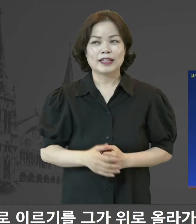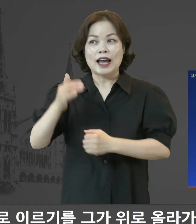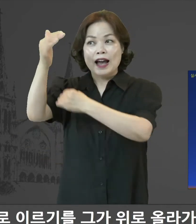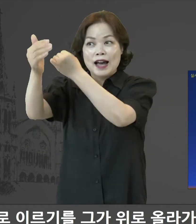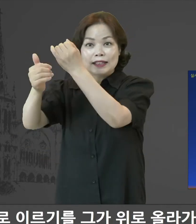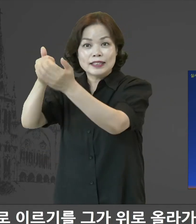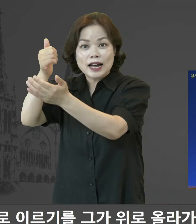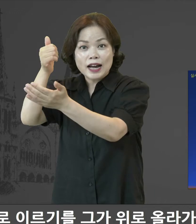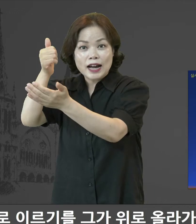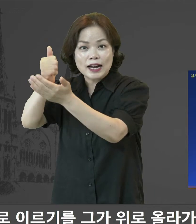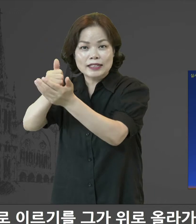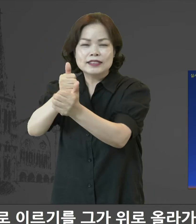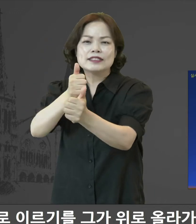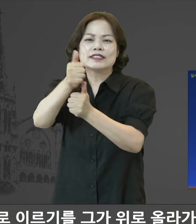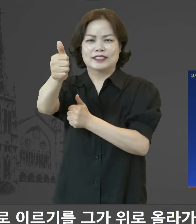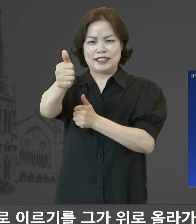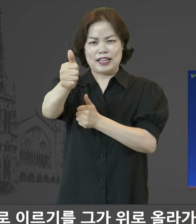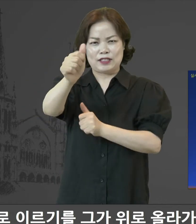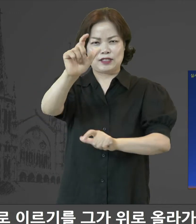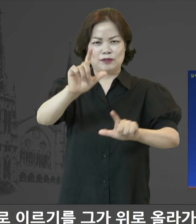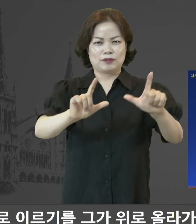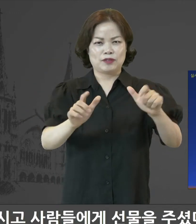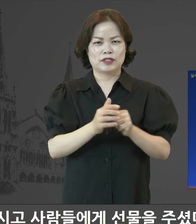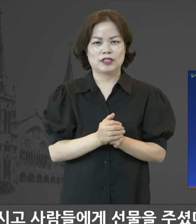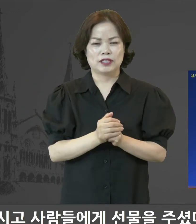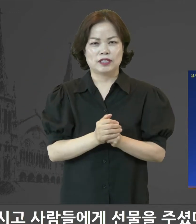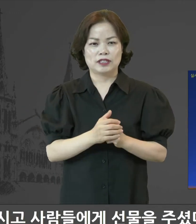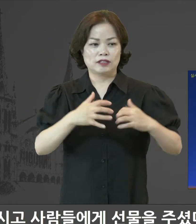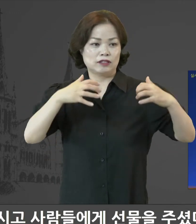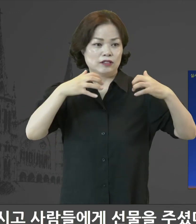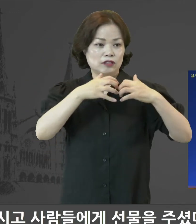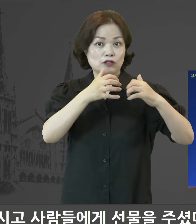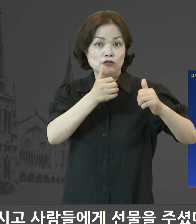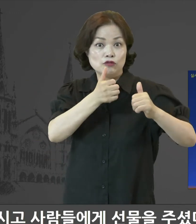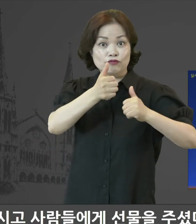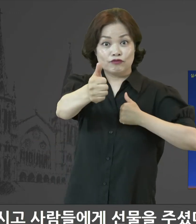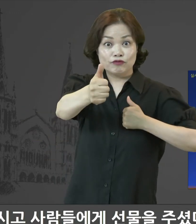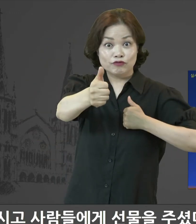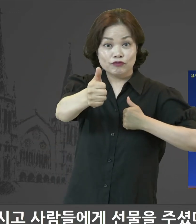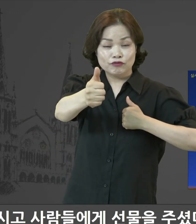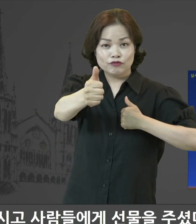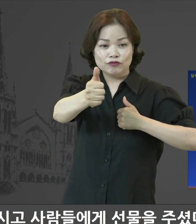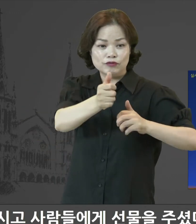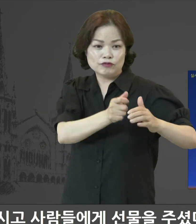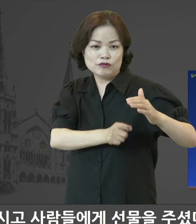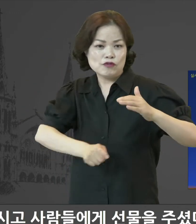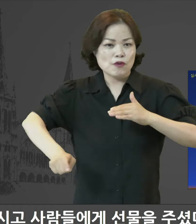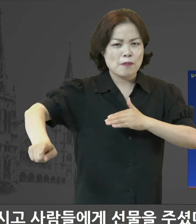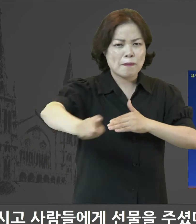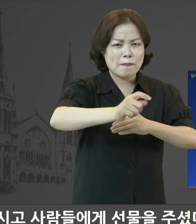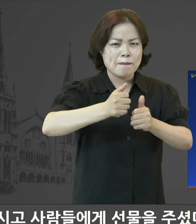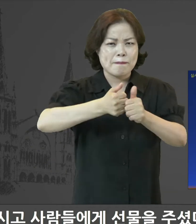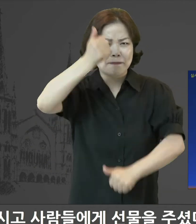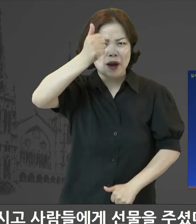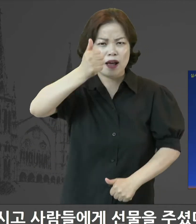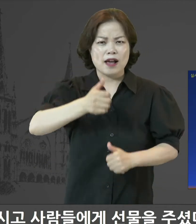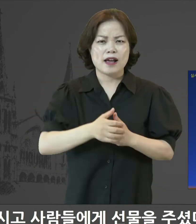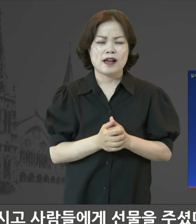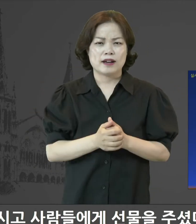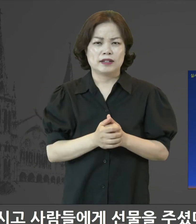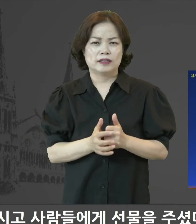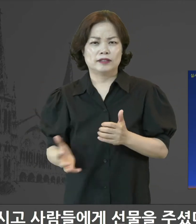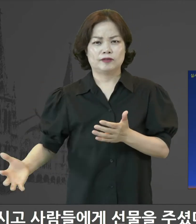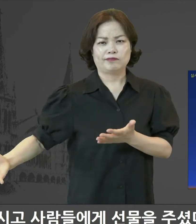하나님이 승리하시는 장면입니다. 전투에서 이기시고 압승을 거두시고 이